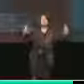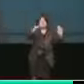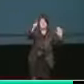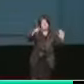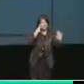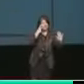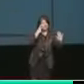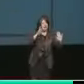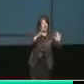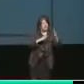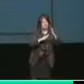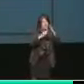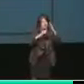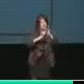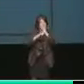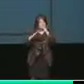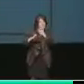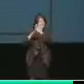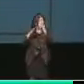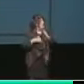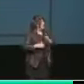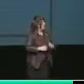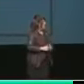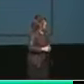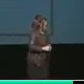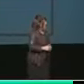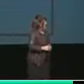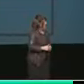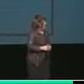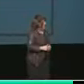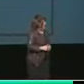facciamo delle piccole pause perché così posso bere